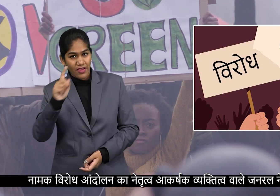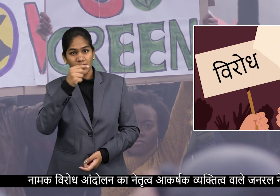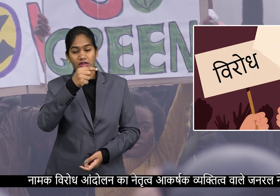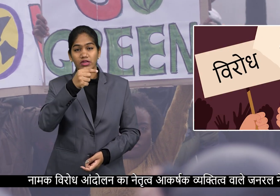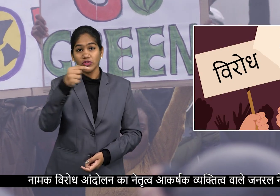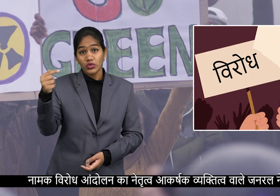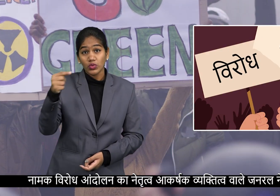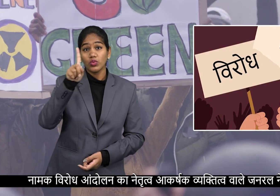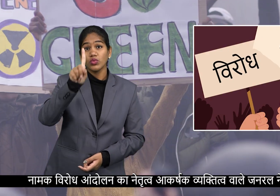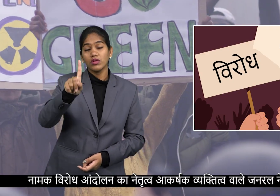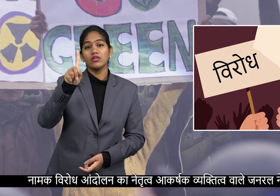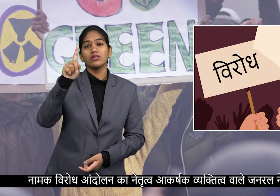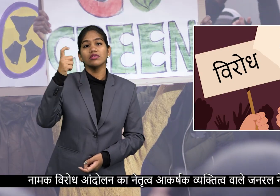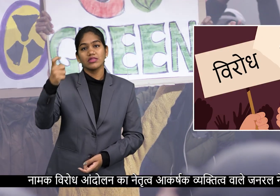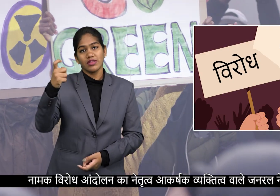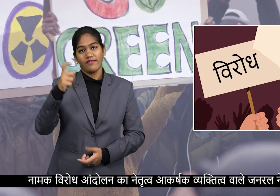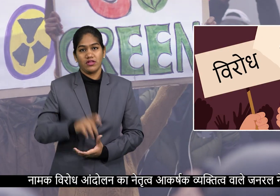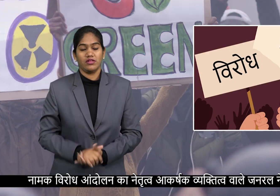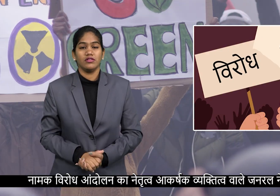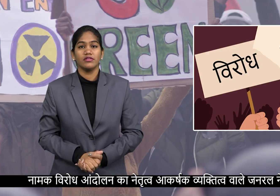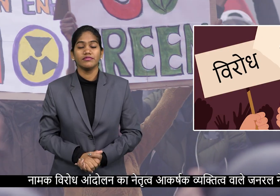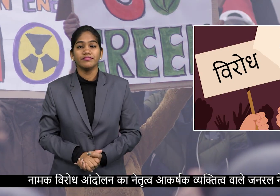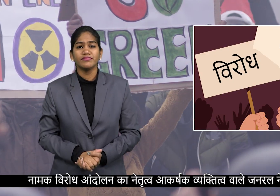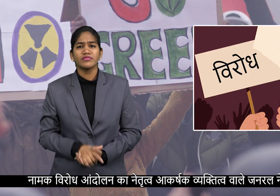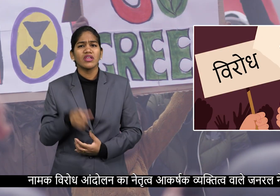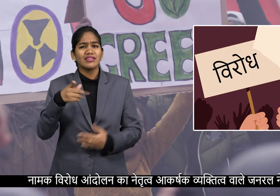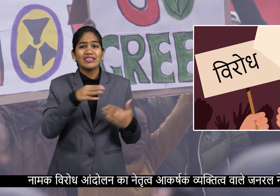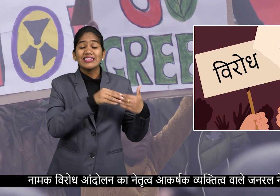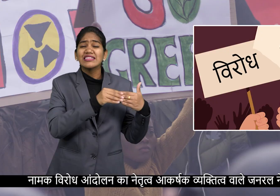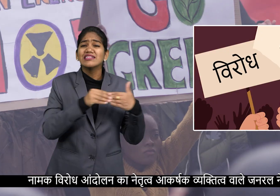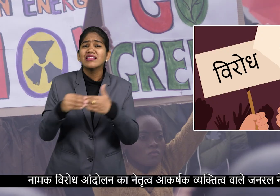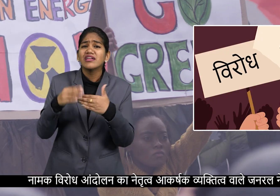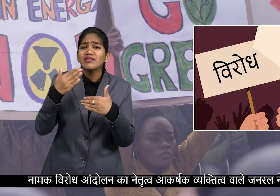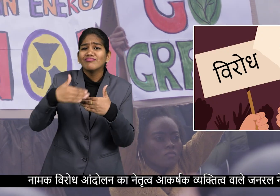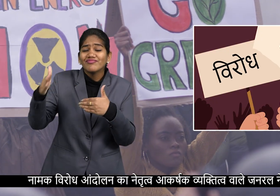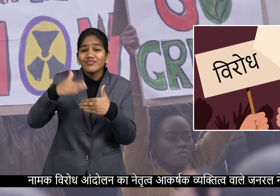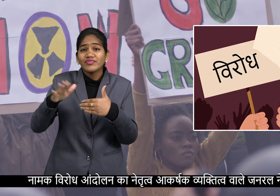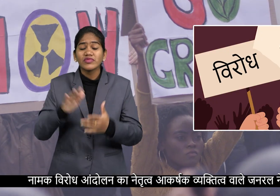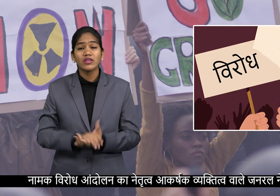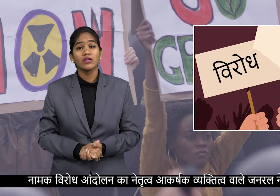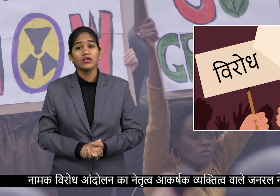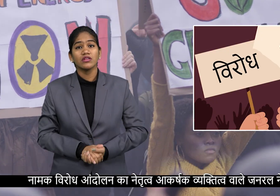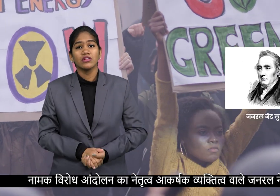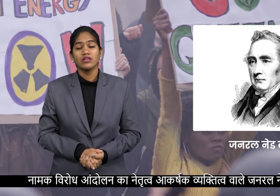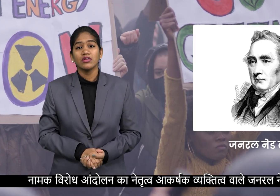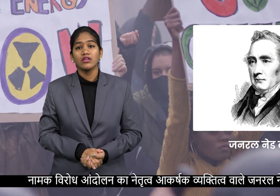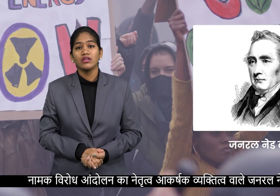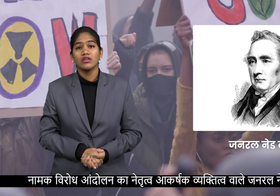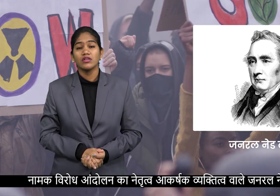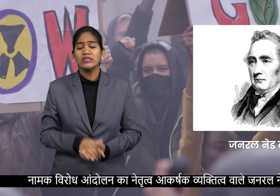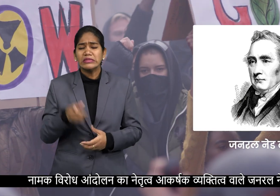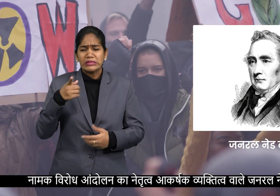व्यक्तित्व वाले जनरल नेड लुड ने किया था।